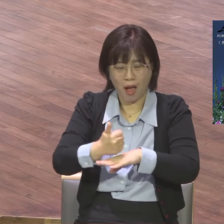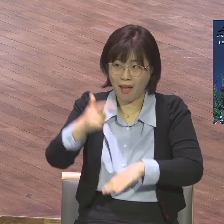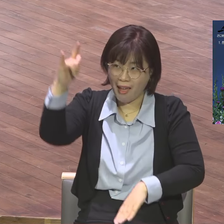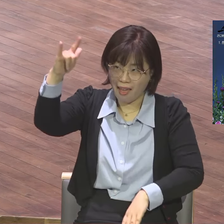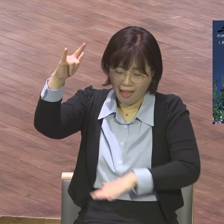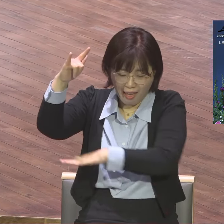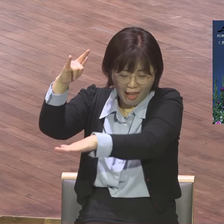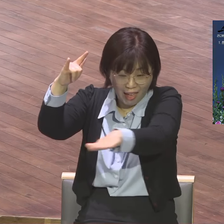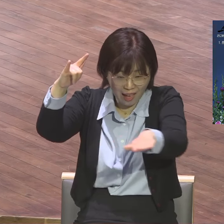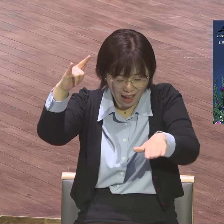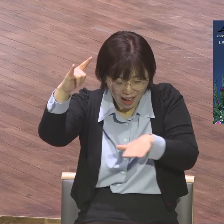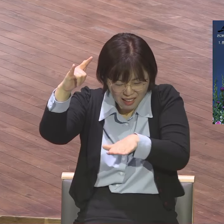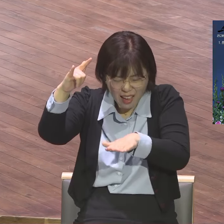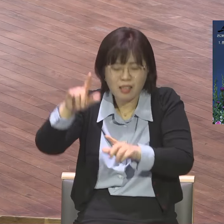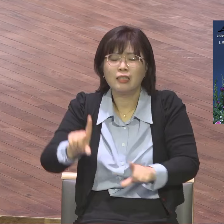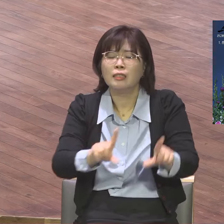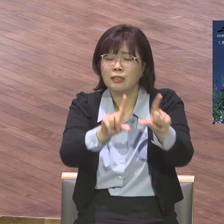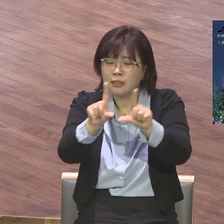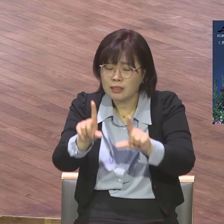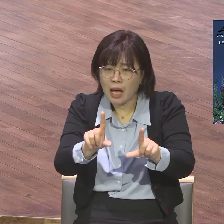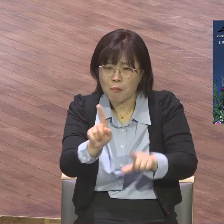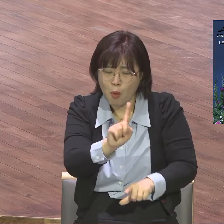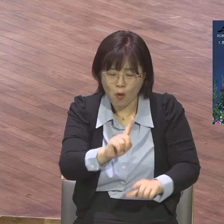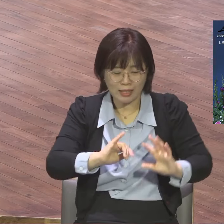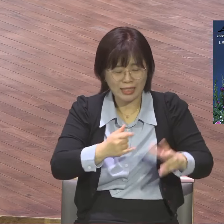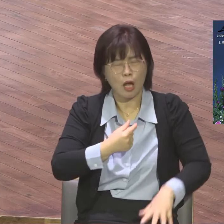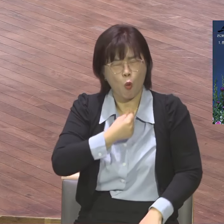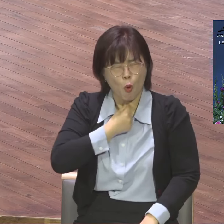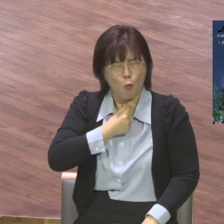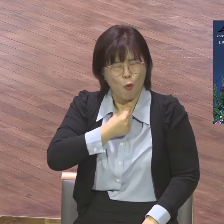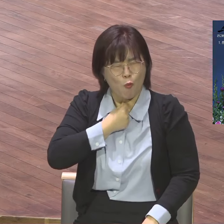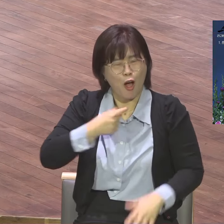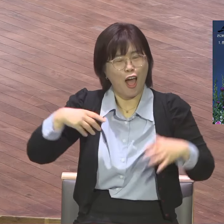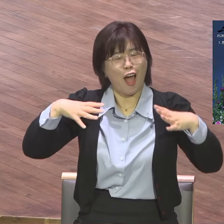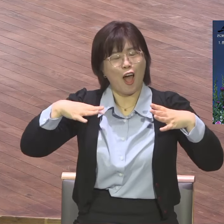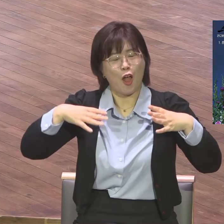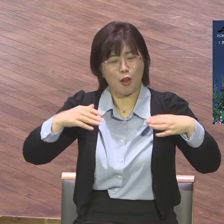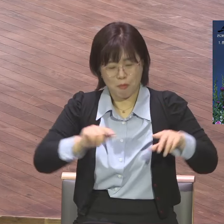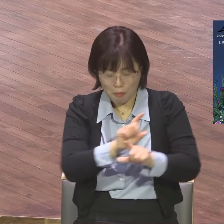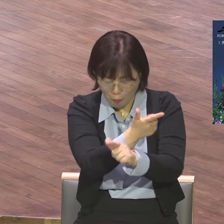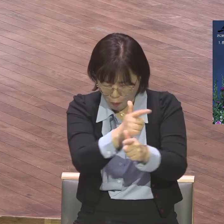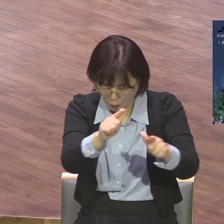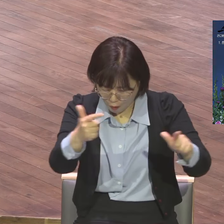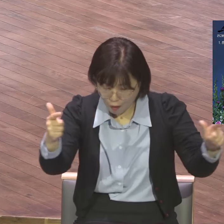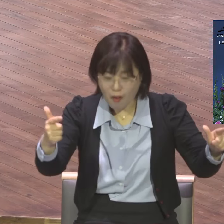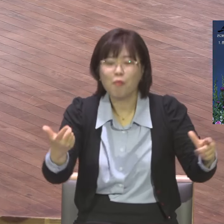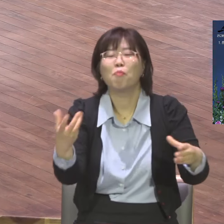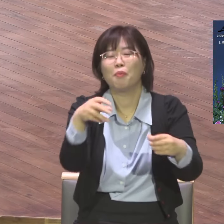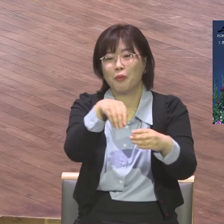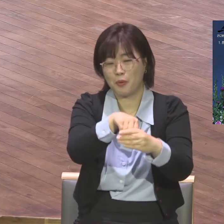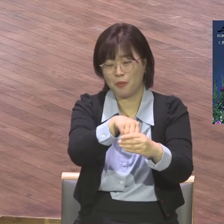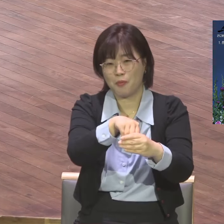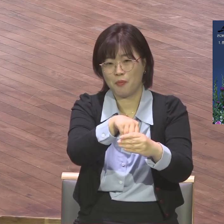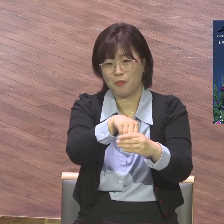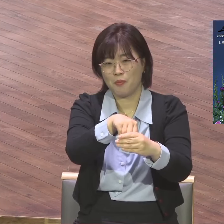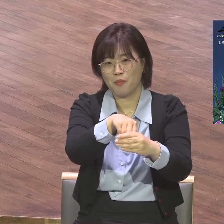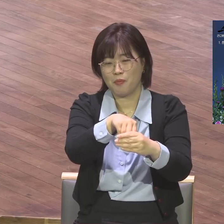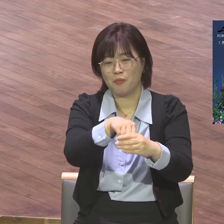이것은 세상에서 추구하는 모든 것들, 한마디로 이 해 아래 모든